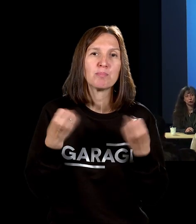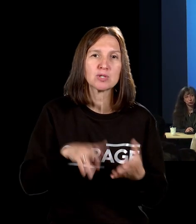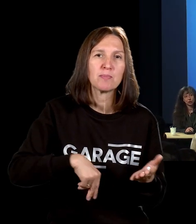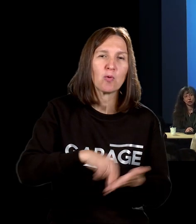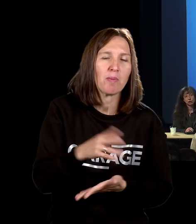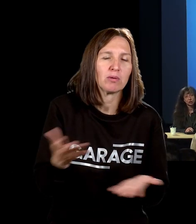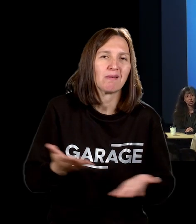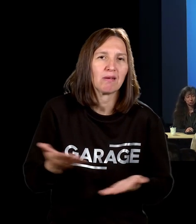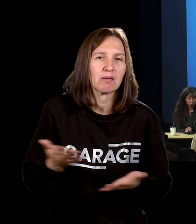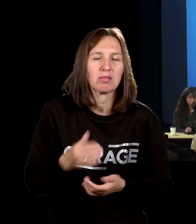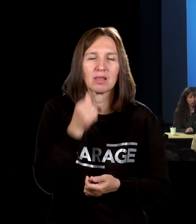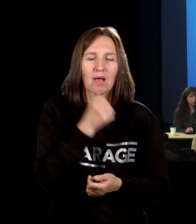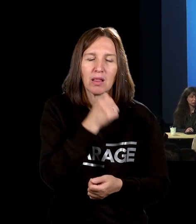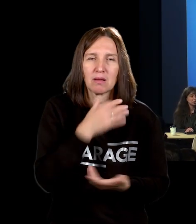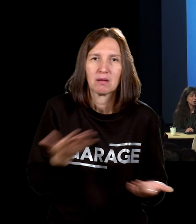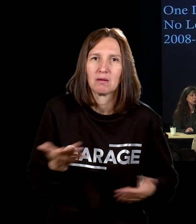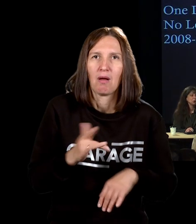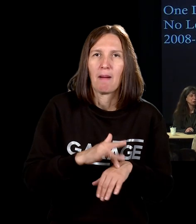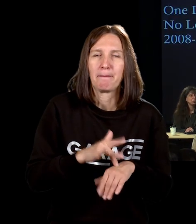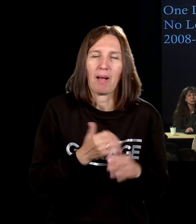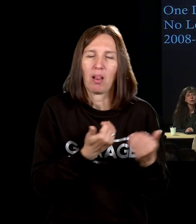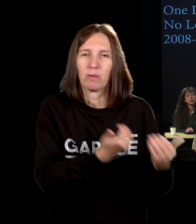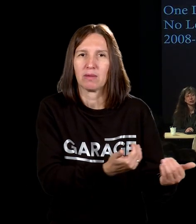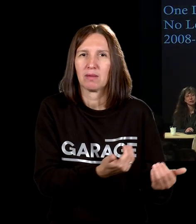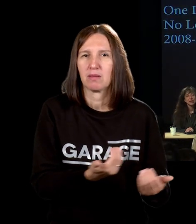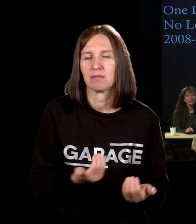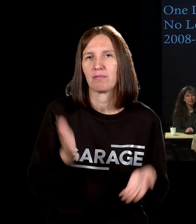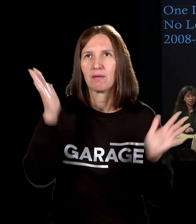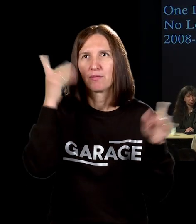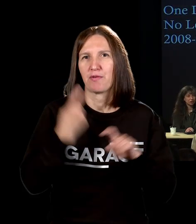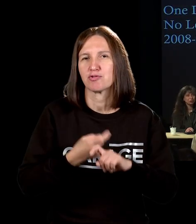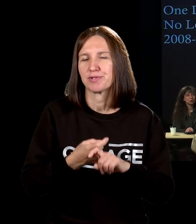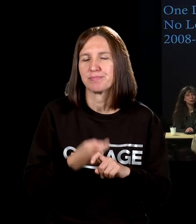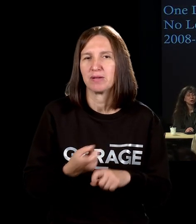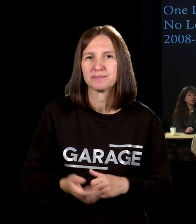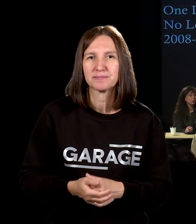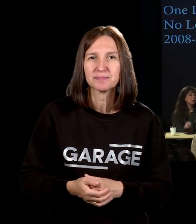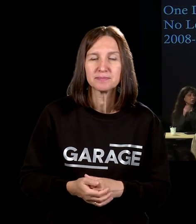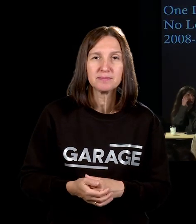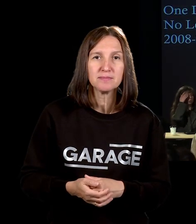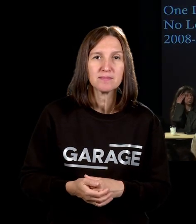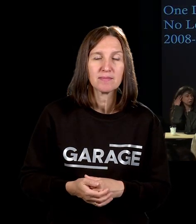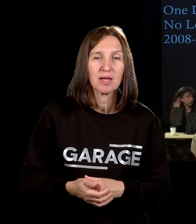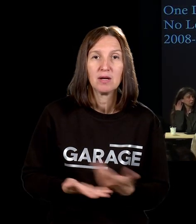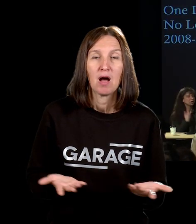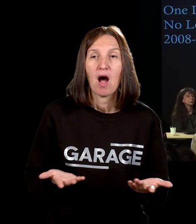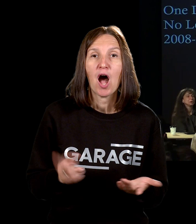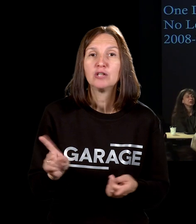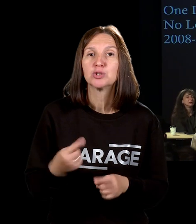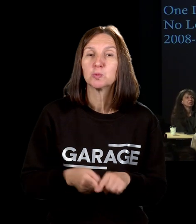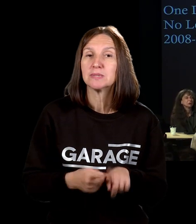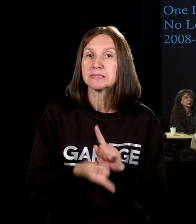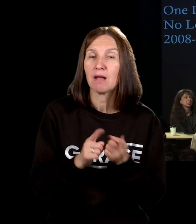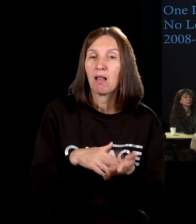вещах говорить шутя? Можно ли отпускать шутки по поводу Гитлера? И как бы следующая история дорисовок, которую